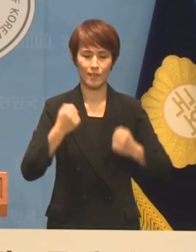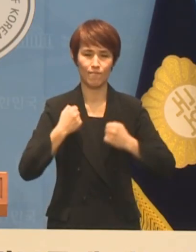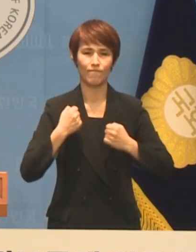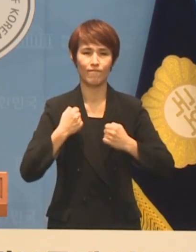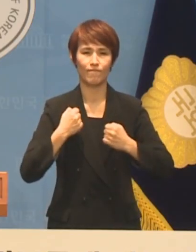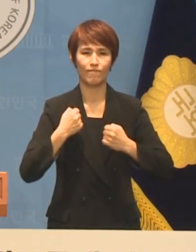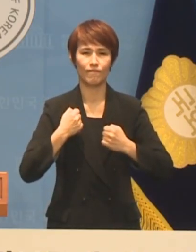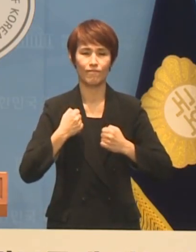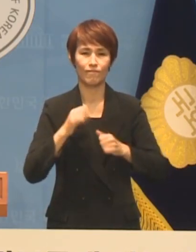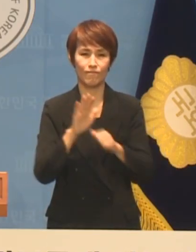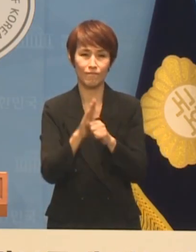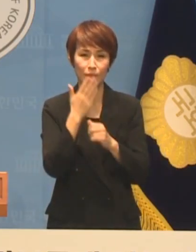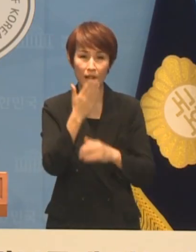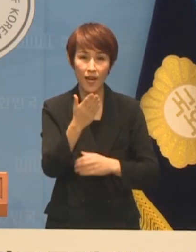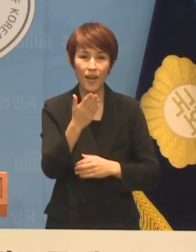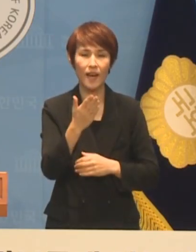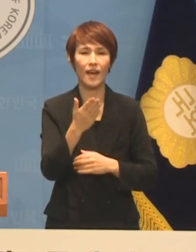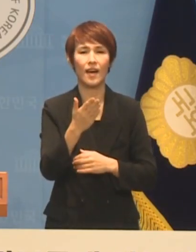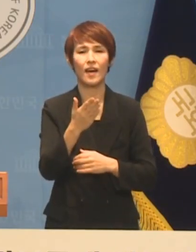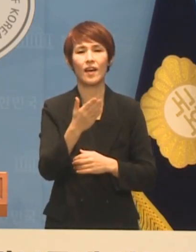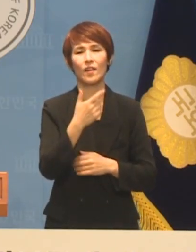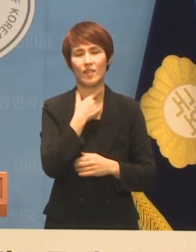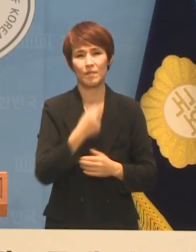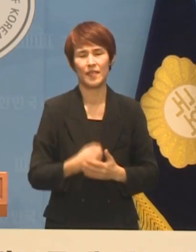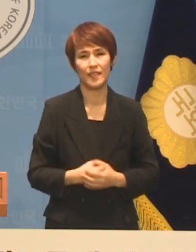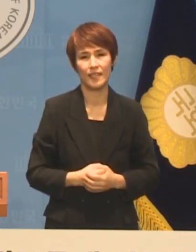있는 여지를 열어주시기를 희망합니다.